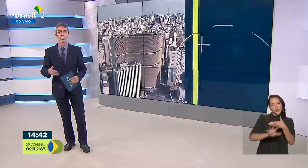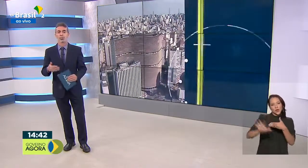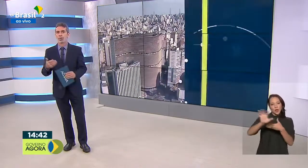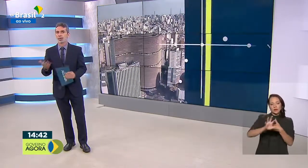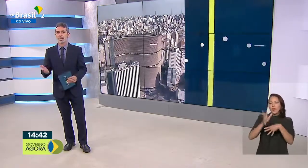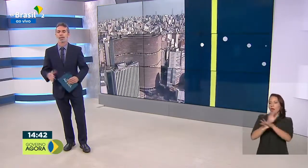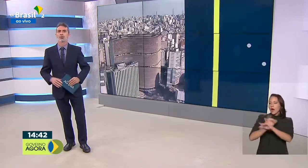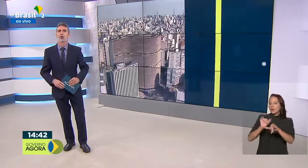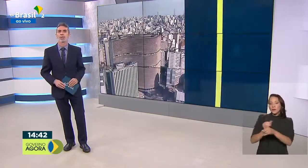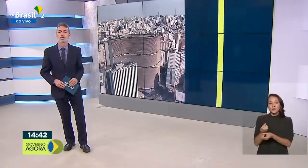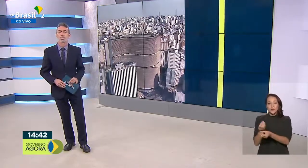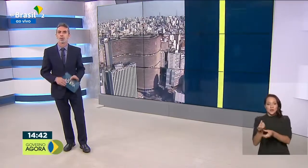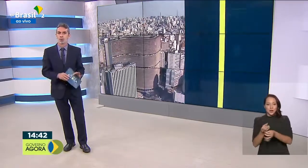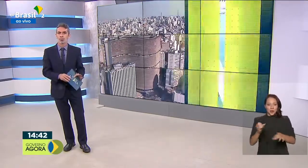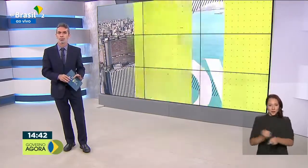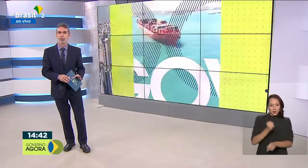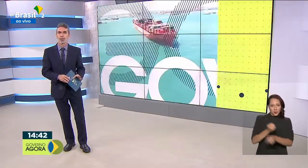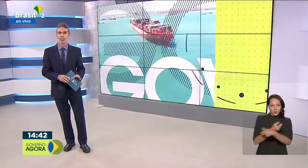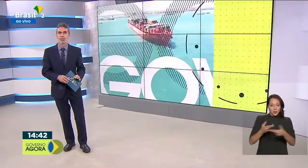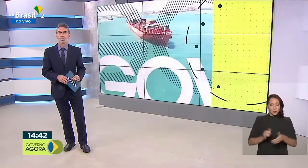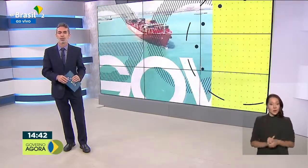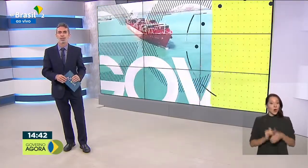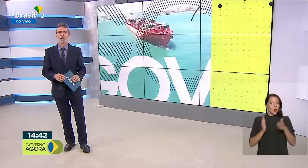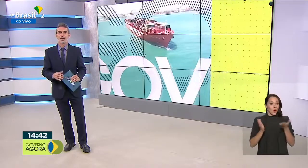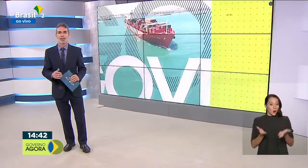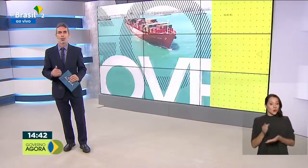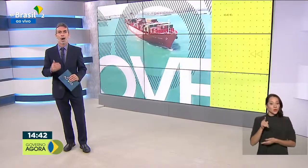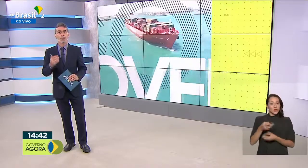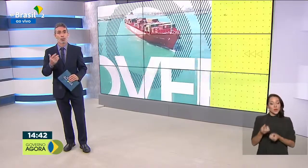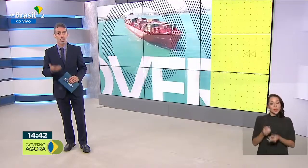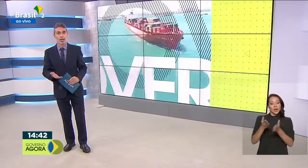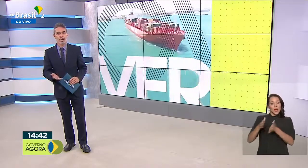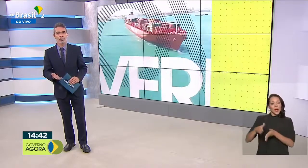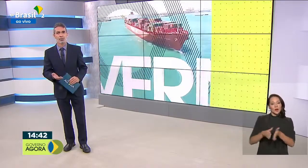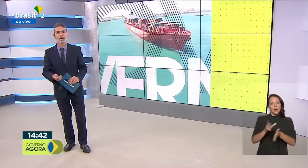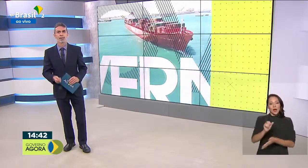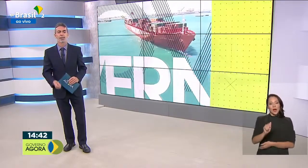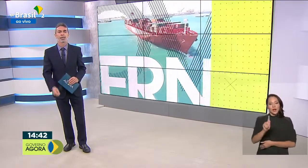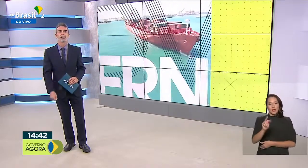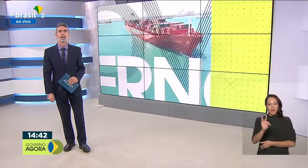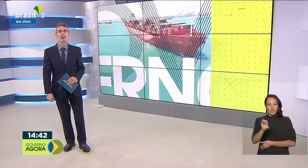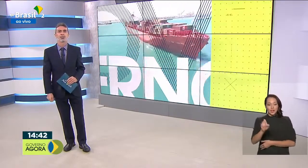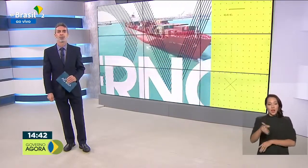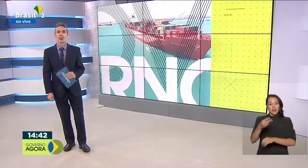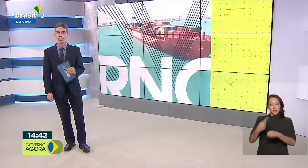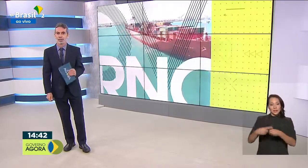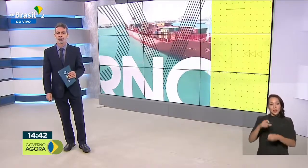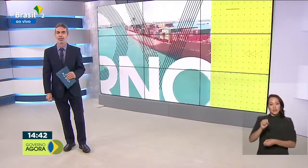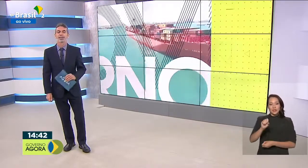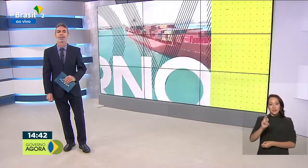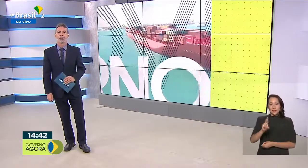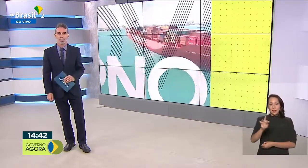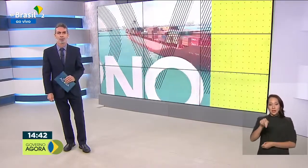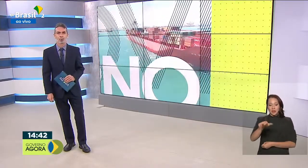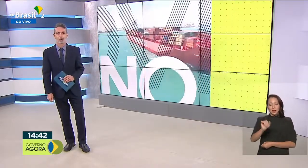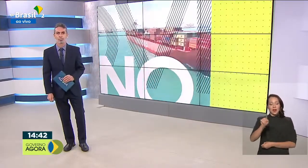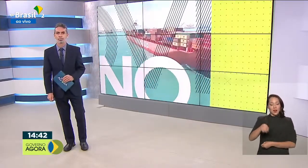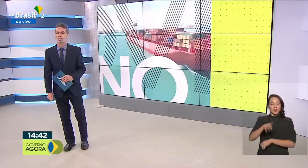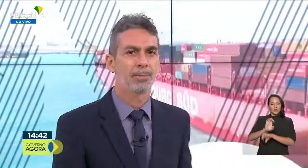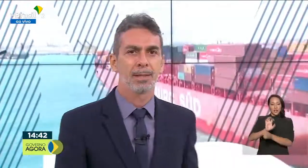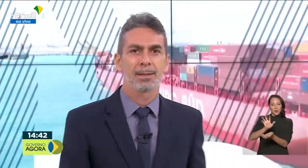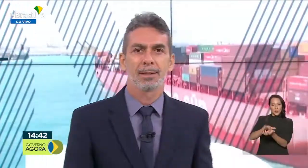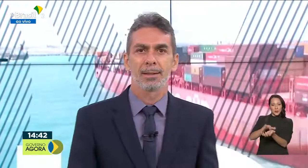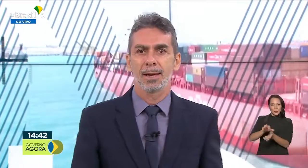fazendo anúncios e entregas de obras. Hoje foi a vez de entregar o ramal do Agreste, na cidade de Sertânia, em